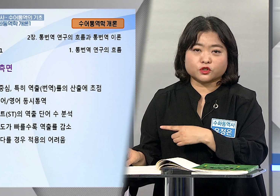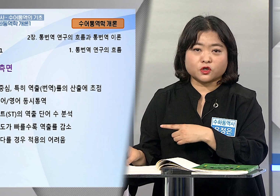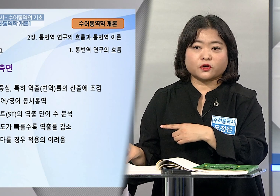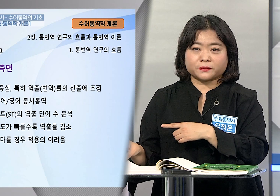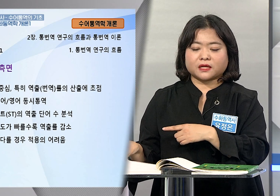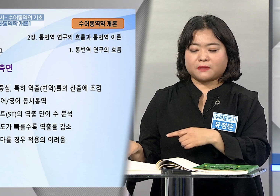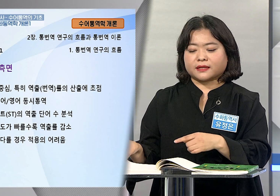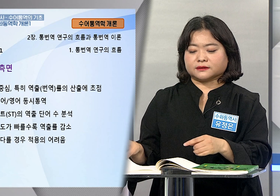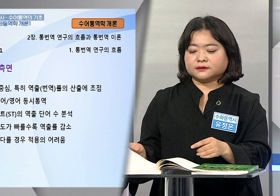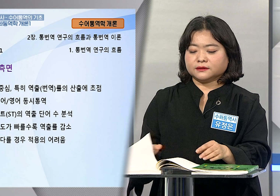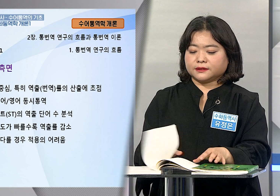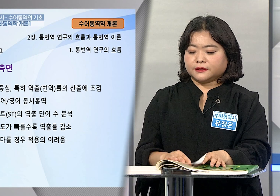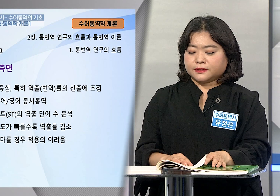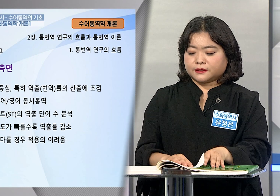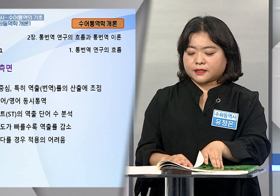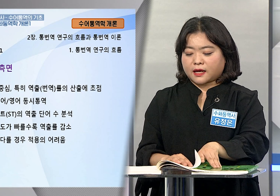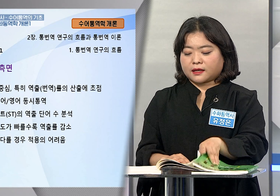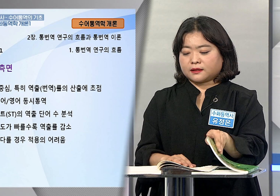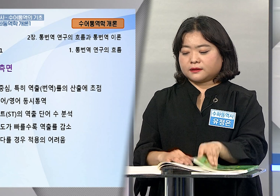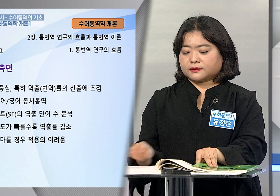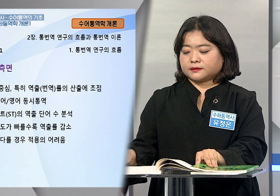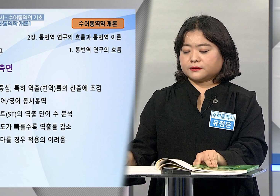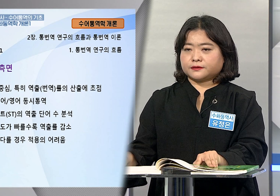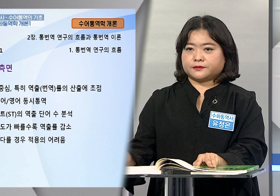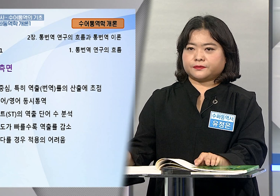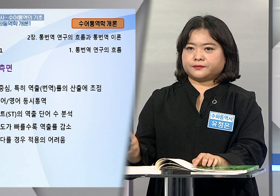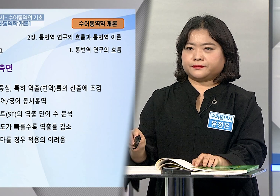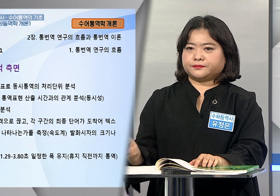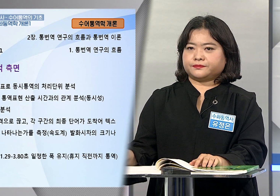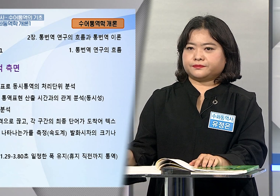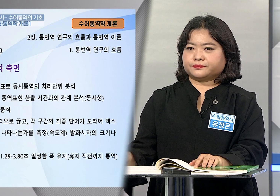경우 적용이 어렵다는 말은. 자.